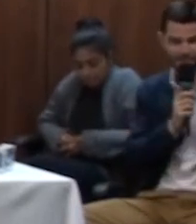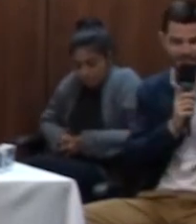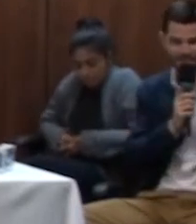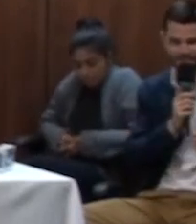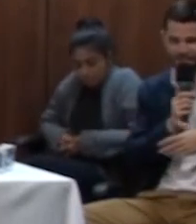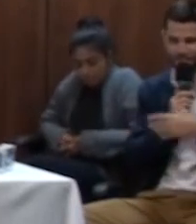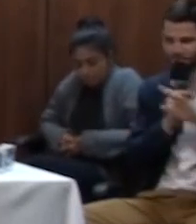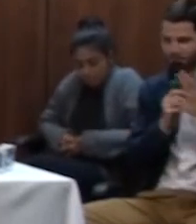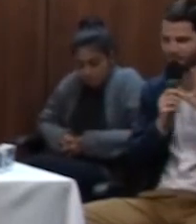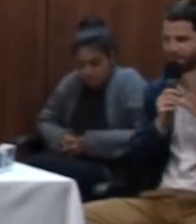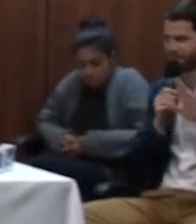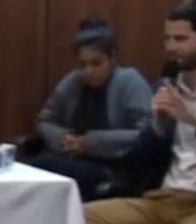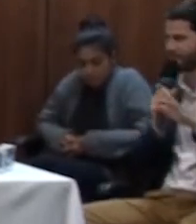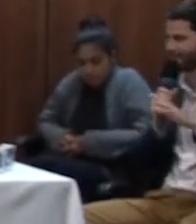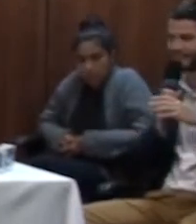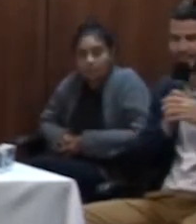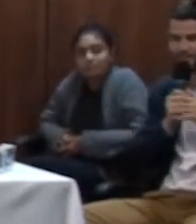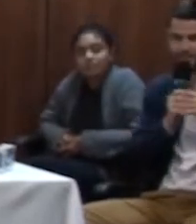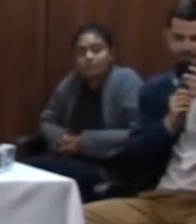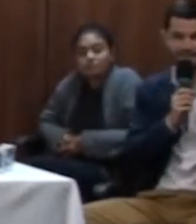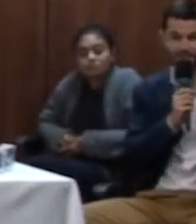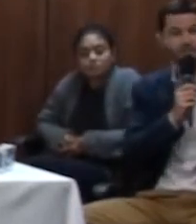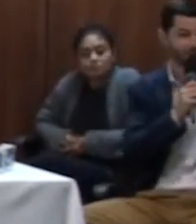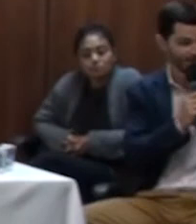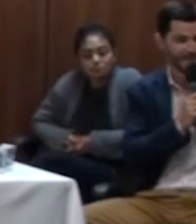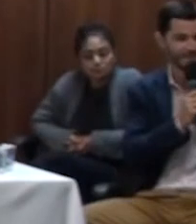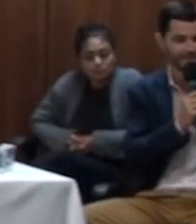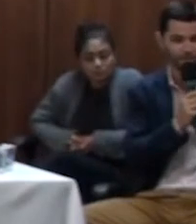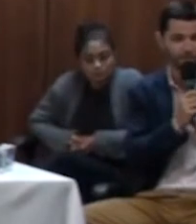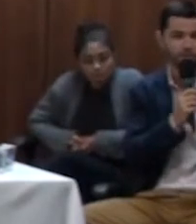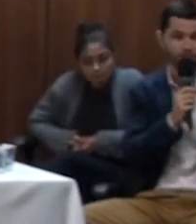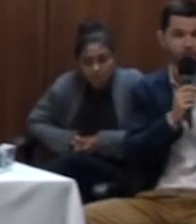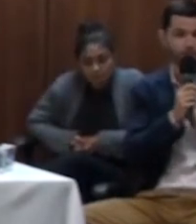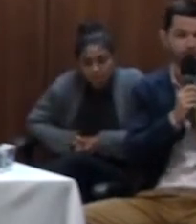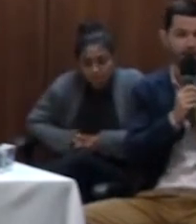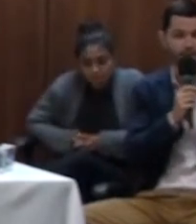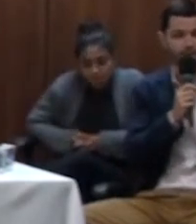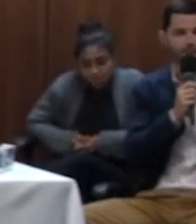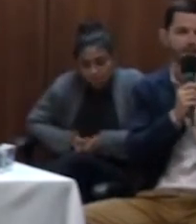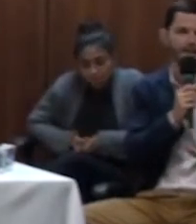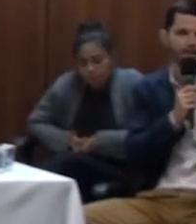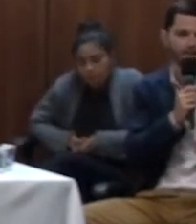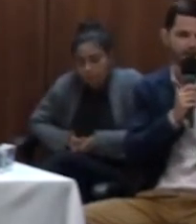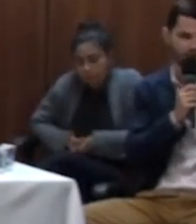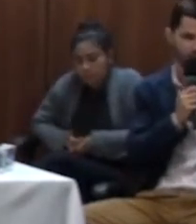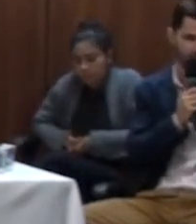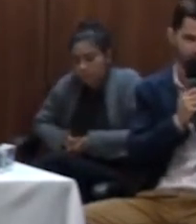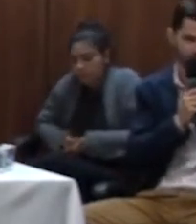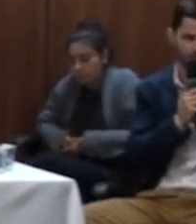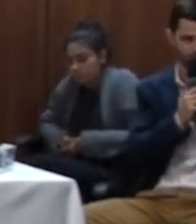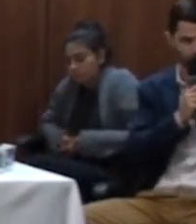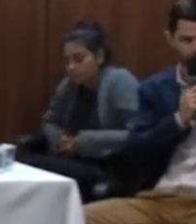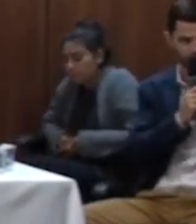partir deste momento que eu vou encerrar a nossa fala, vocês vão ser gravados, e tudo isso vai nos ajudar a fundamentar os nossos